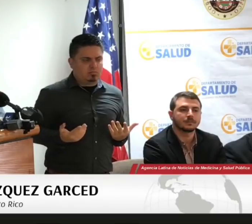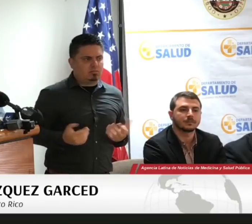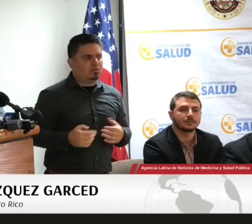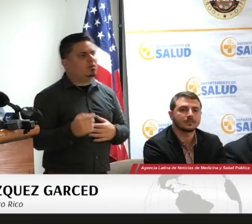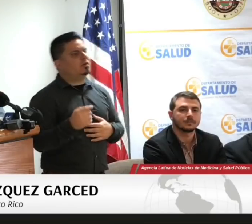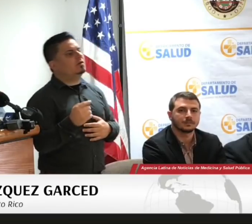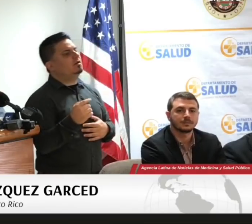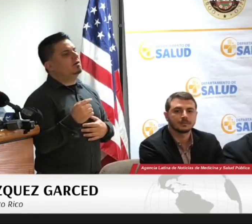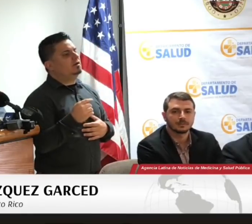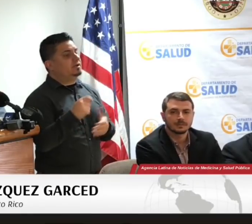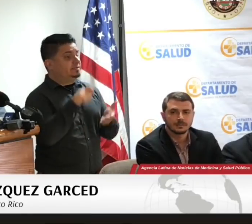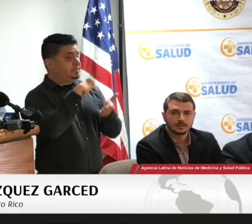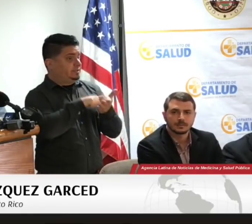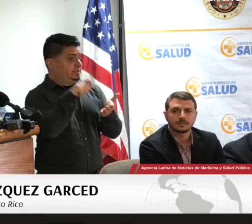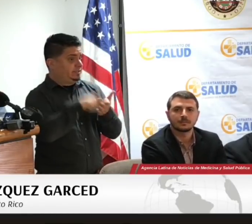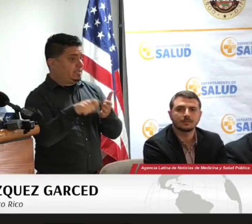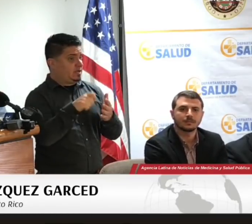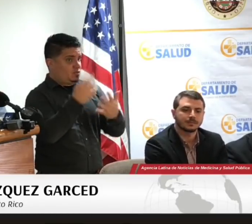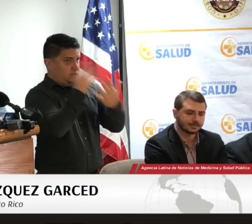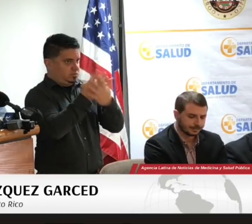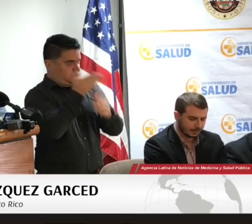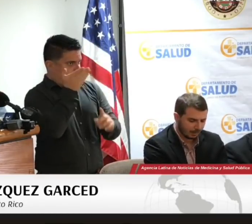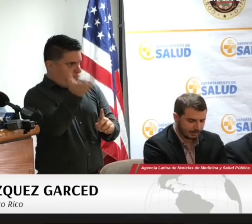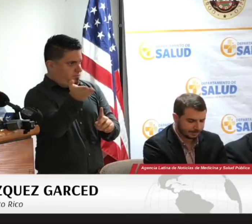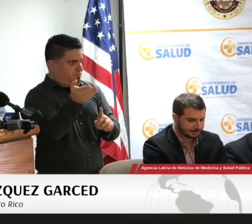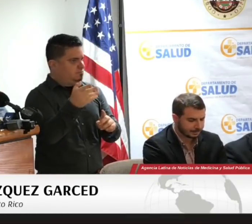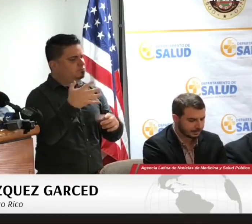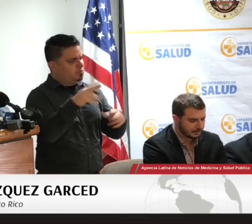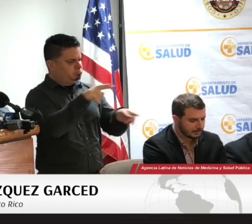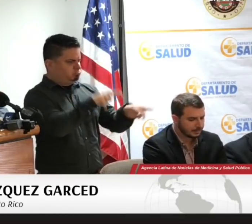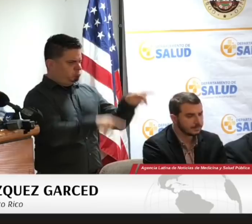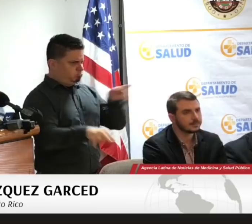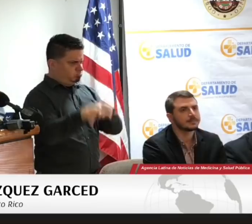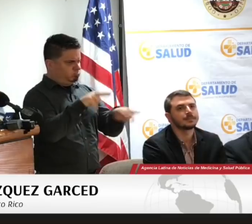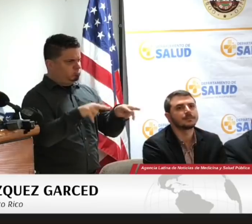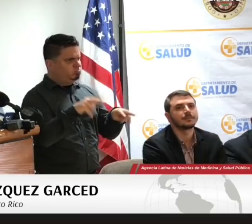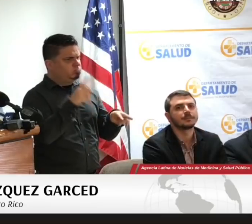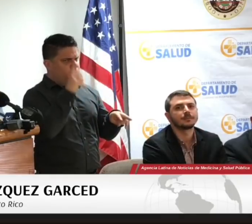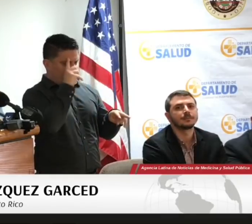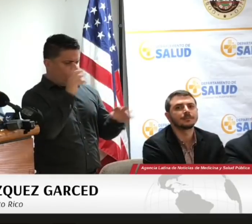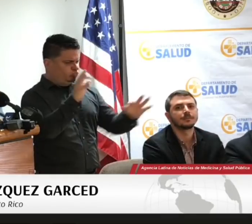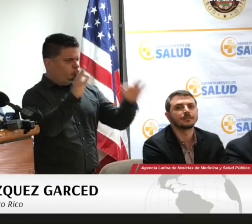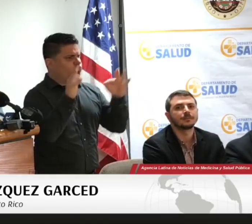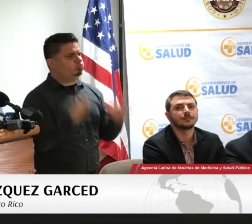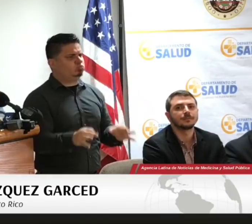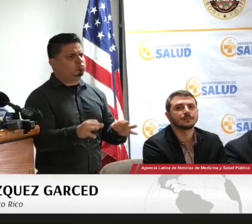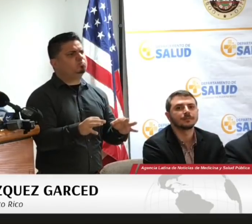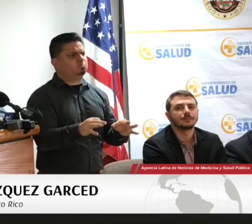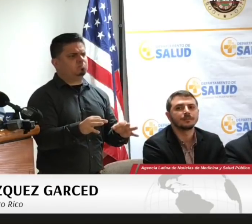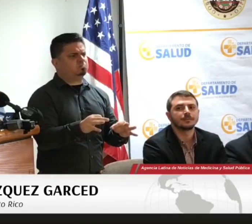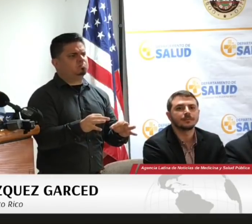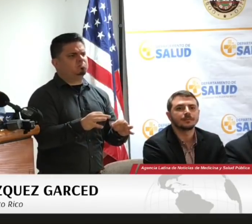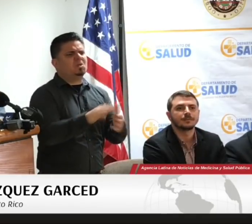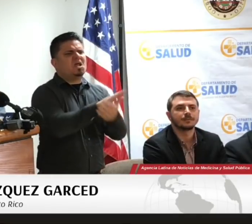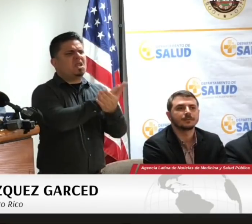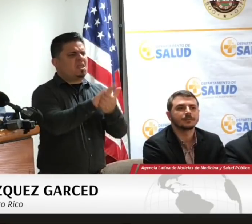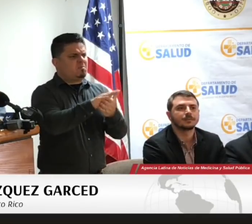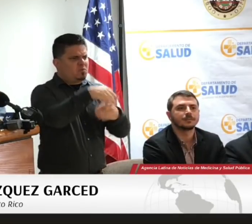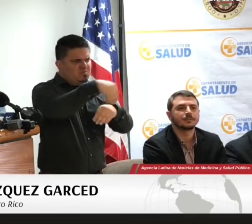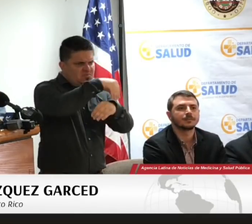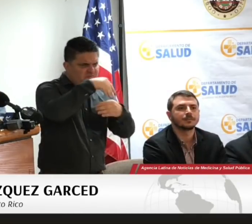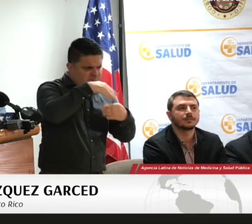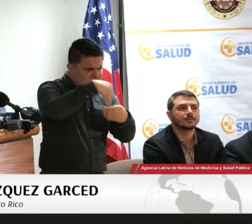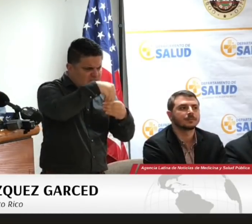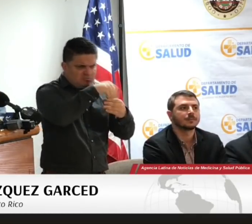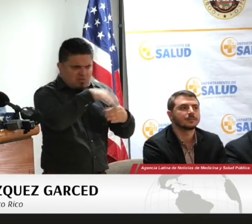de Corrección ha hecho ya una evaluación y ha tomado unas medidas de higiene entre los confinados. Hasta este momento no